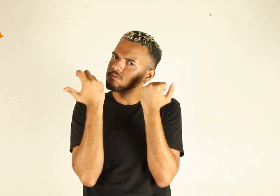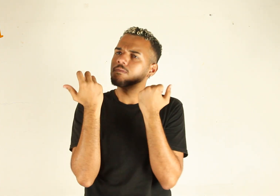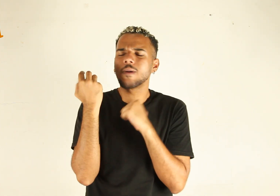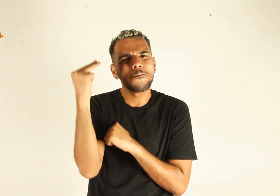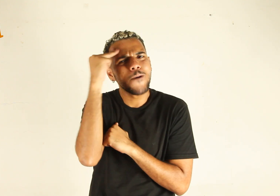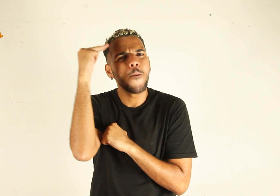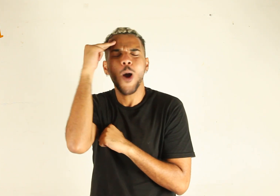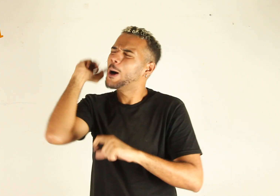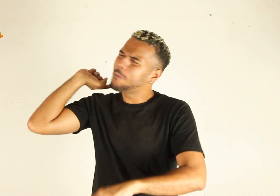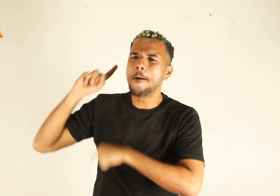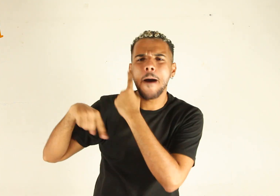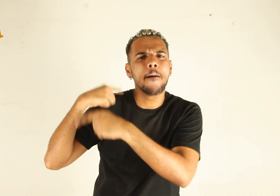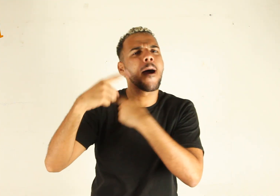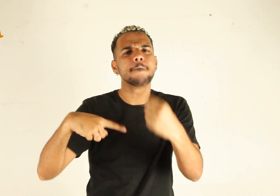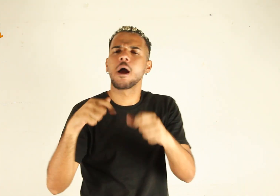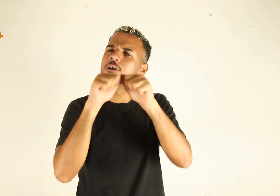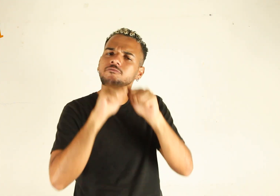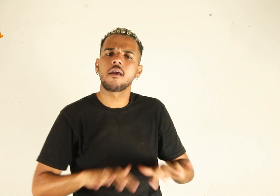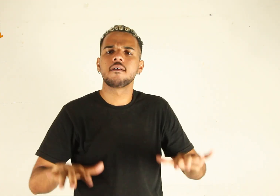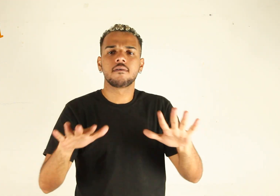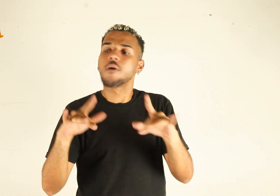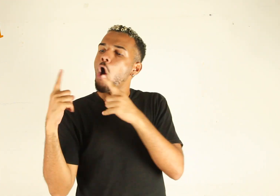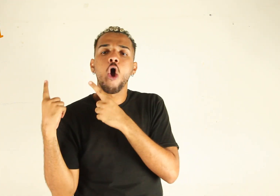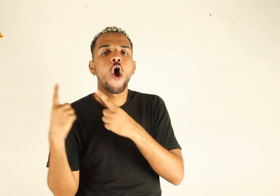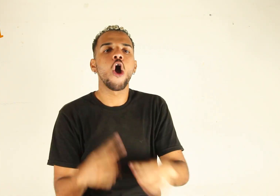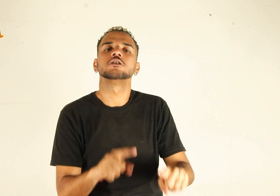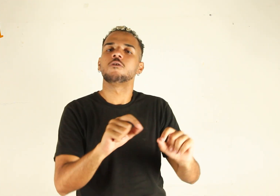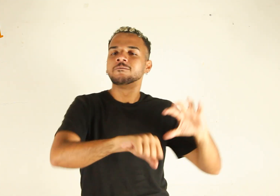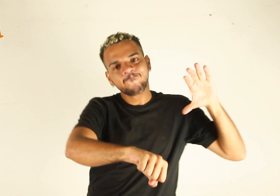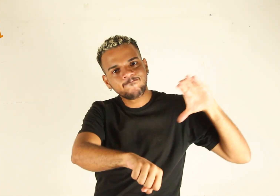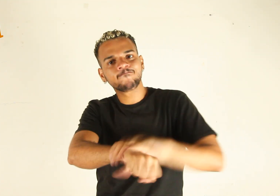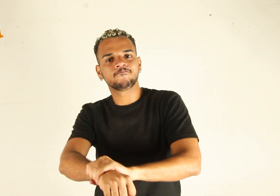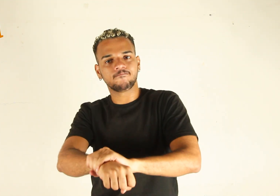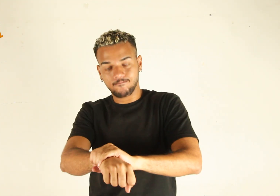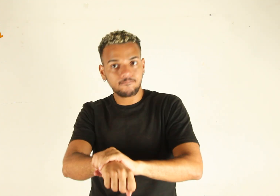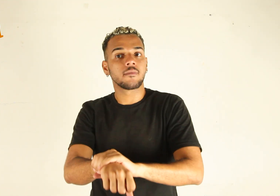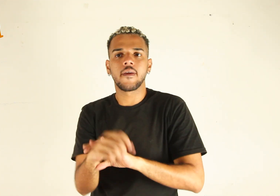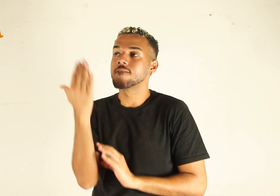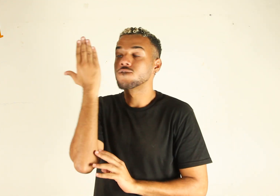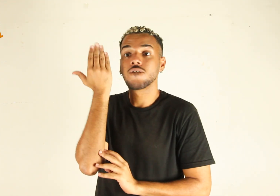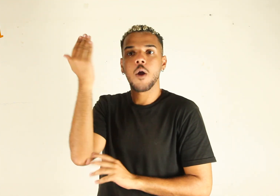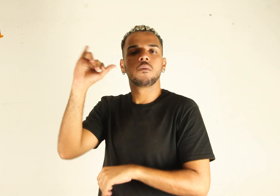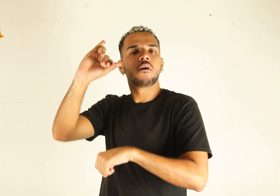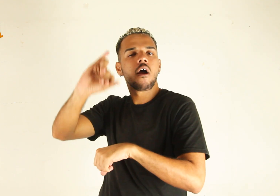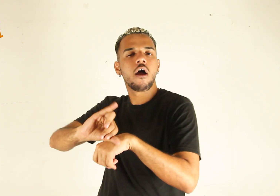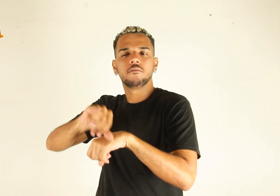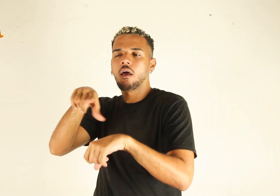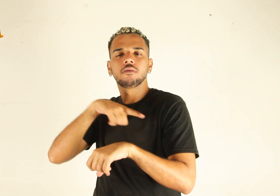governo angolano construiu estátuas de Ginga por toda Angola para mobilizar a memória coletiva e perpetuar